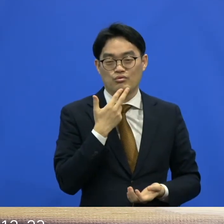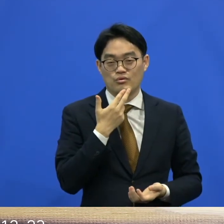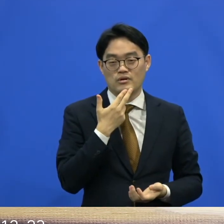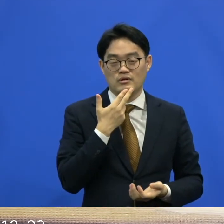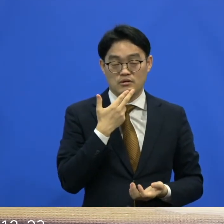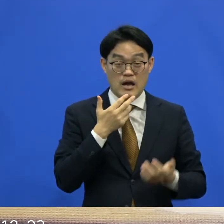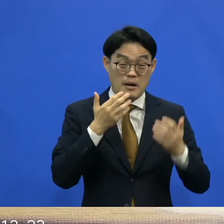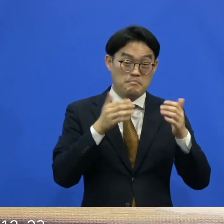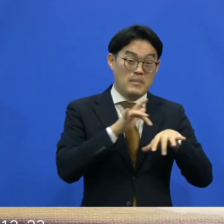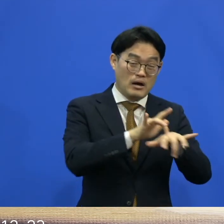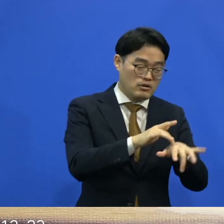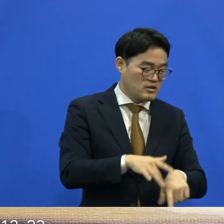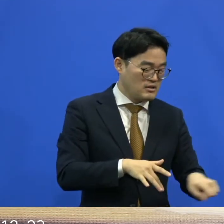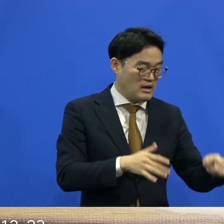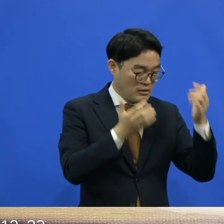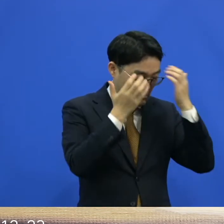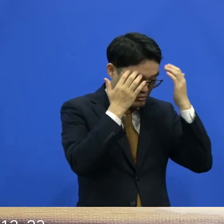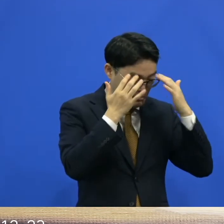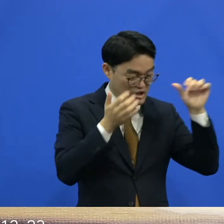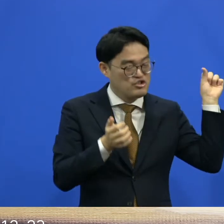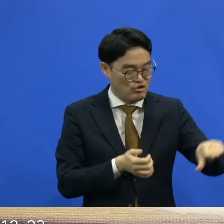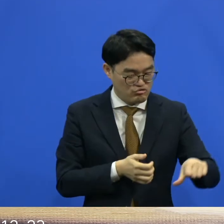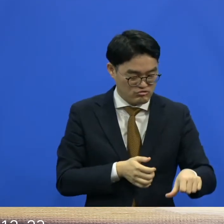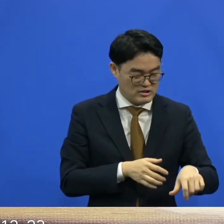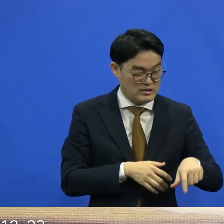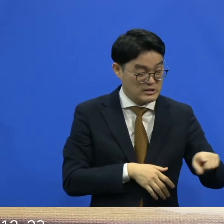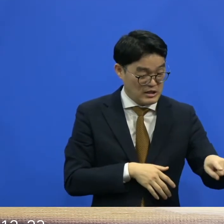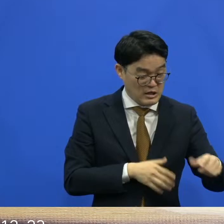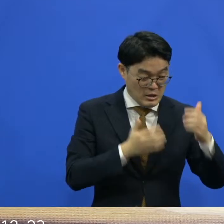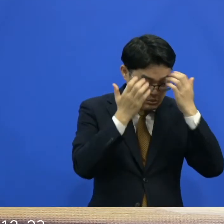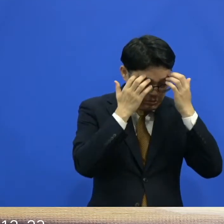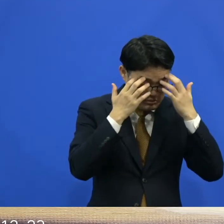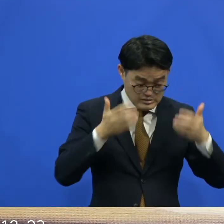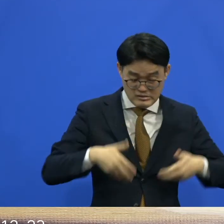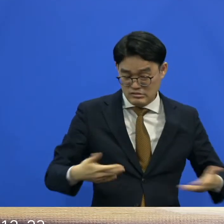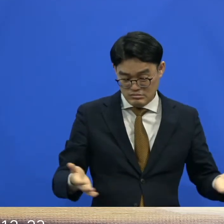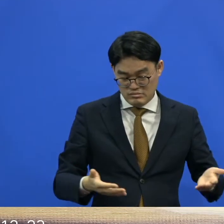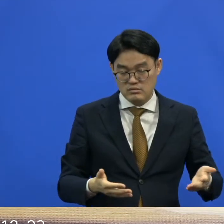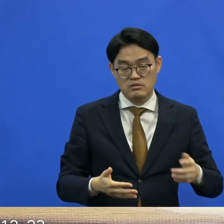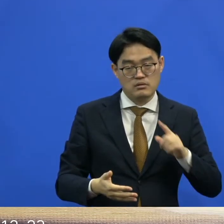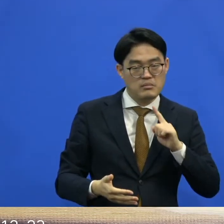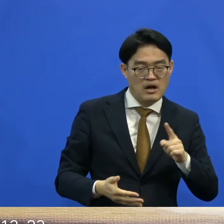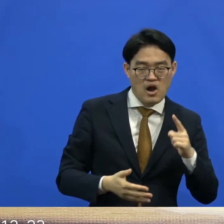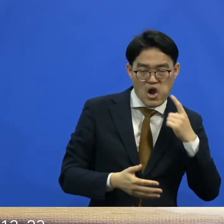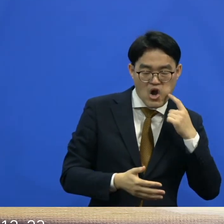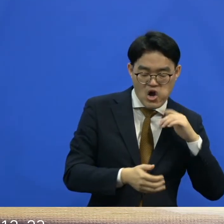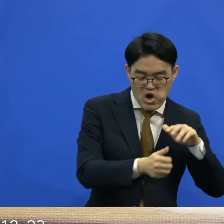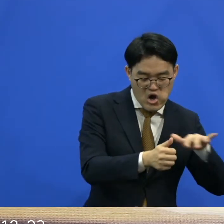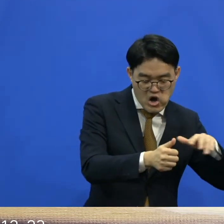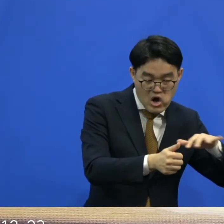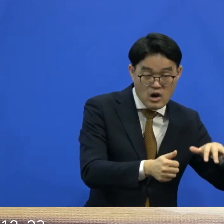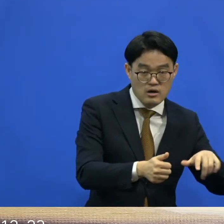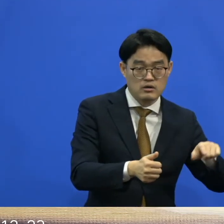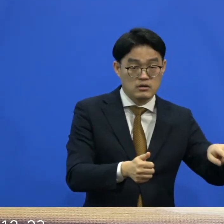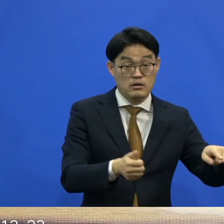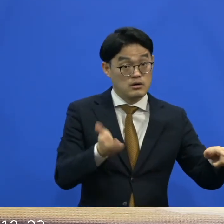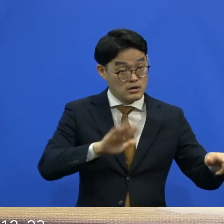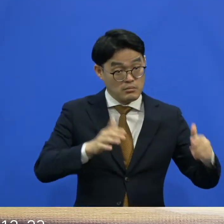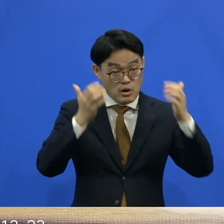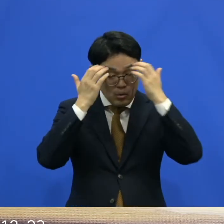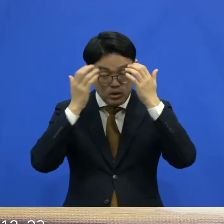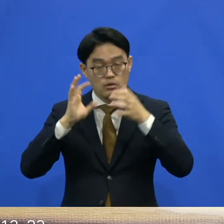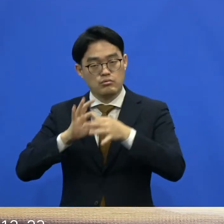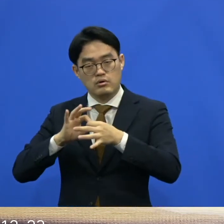것이라고 가르칩니다. 그러나 그렇지 않아요. 고통을 통해서 하실 위대한 일이 있어요. 우리는 주님은 우리와 함께